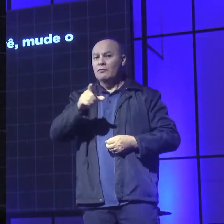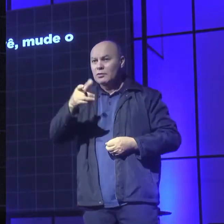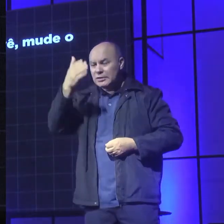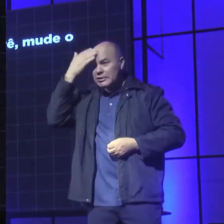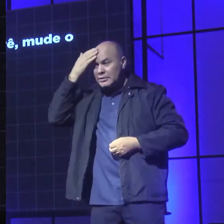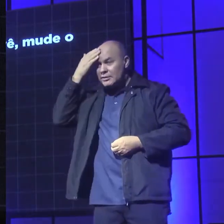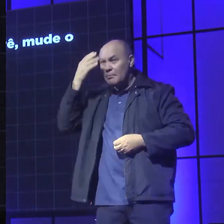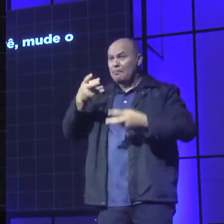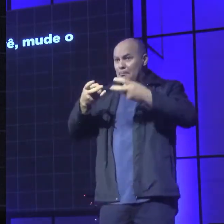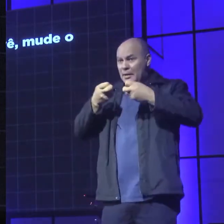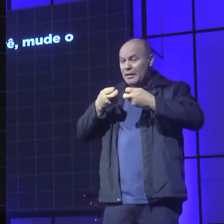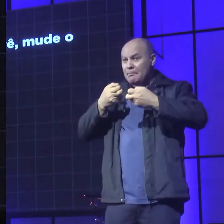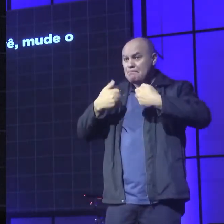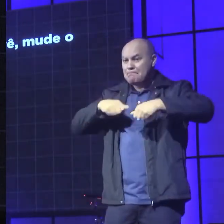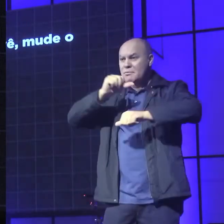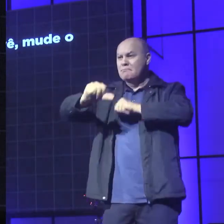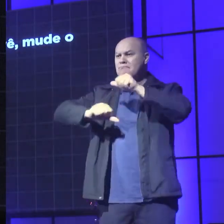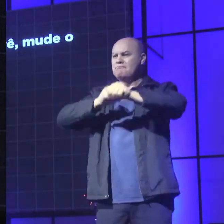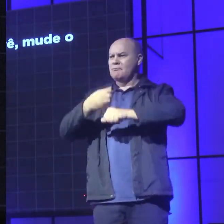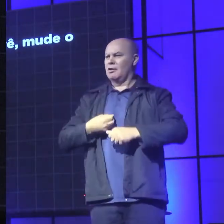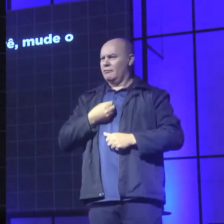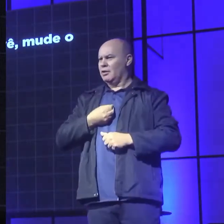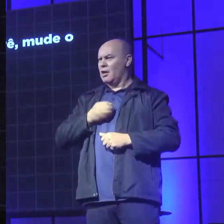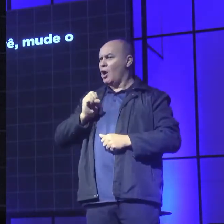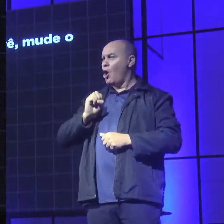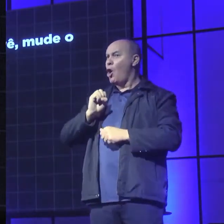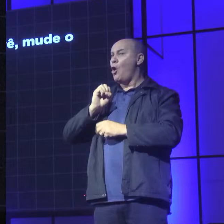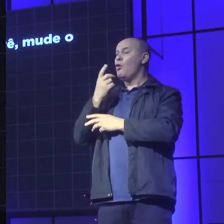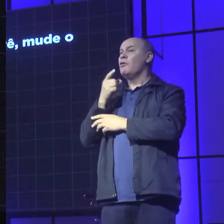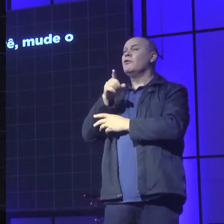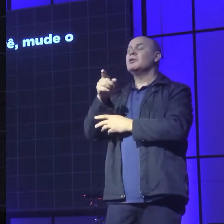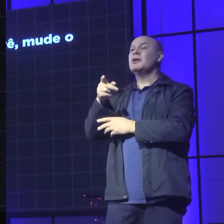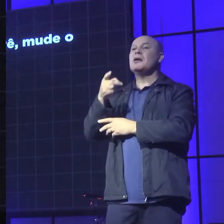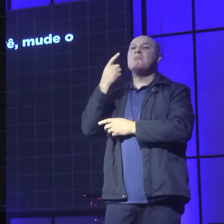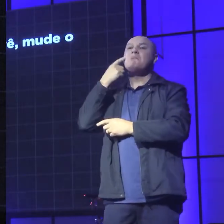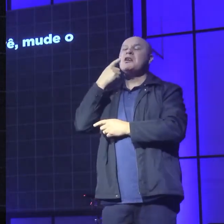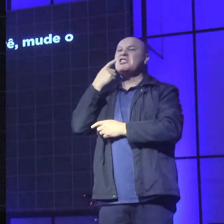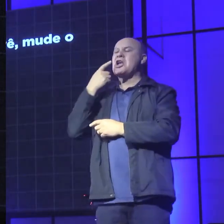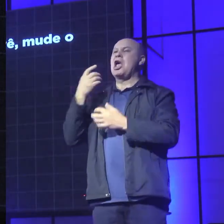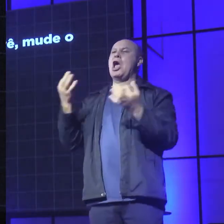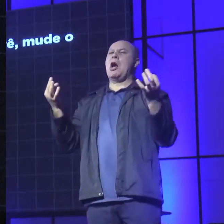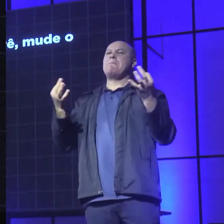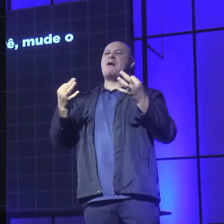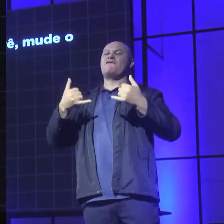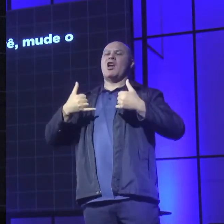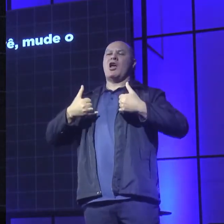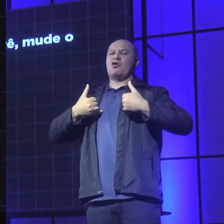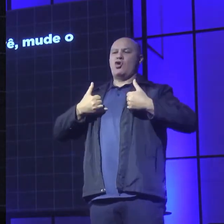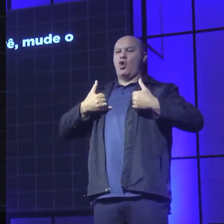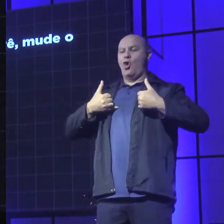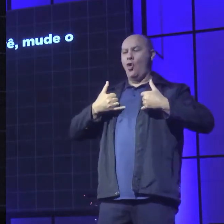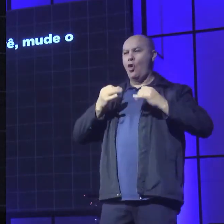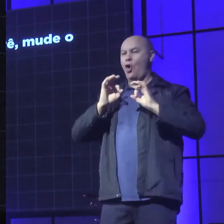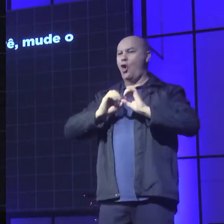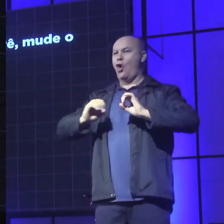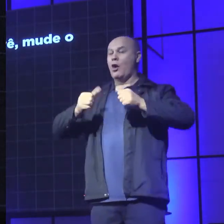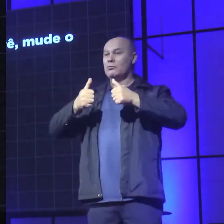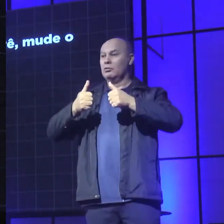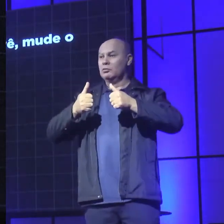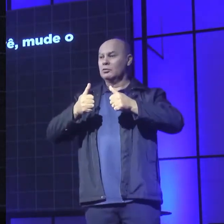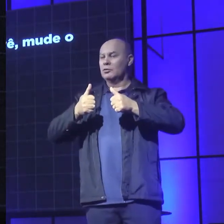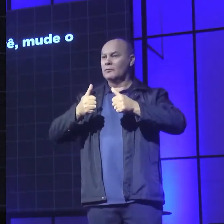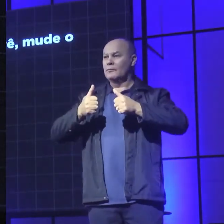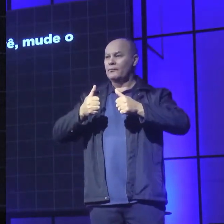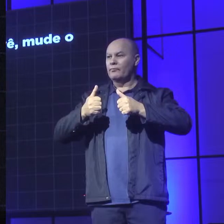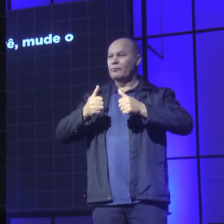diz. Se você quer mudar o que você vê, você precisa mudar o que você diz, a verdade que você acredita. Porque,